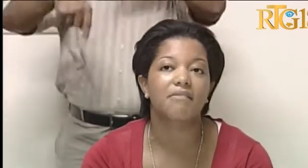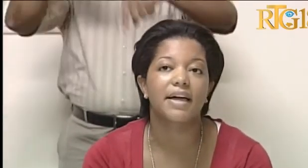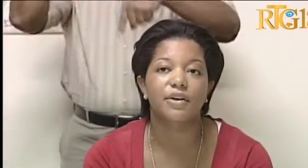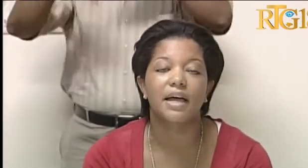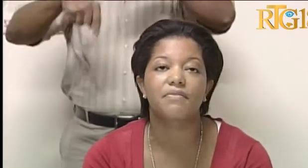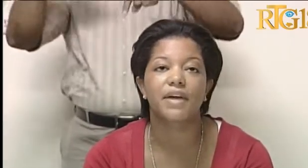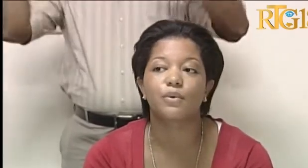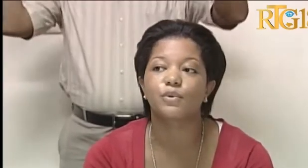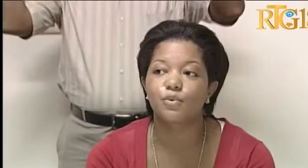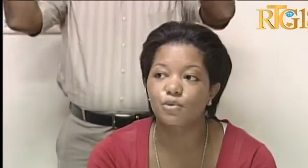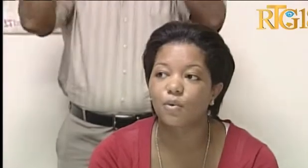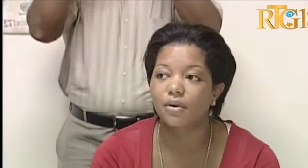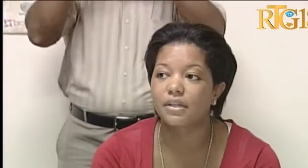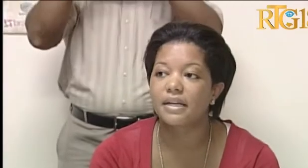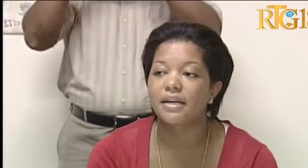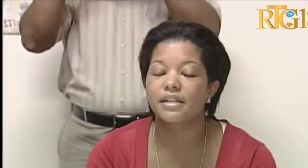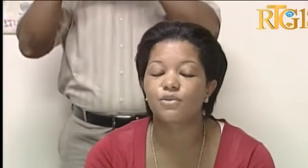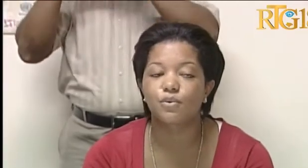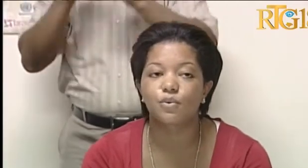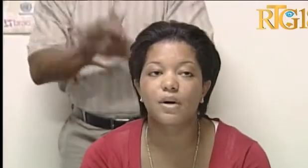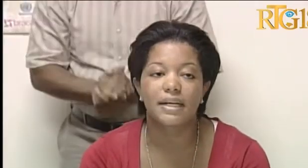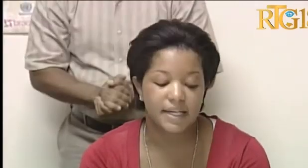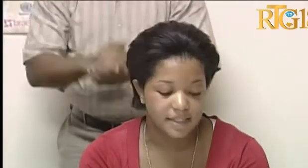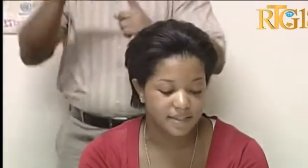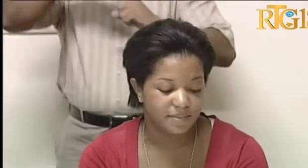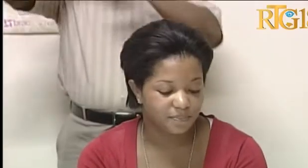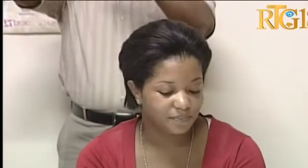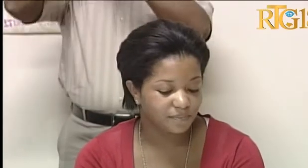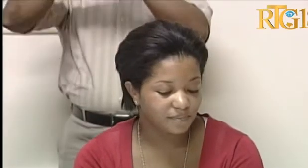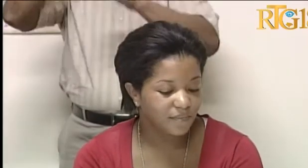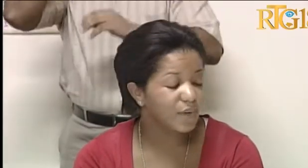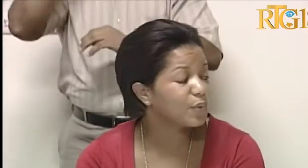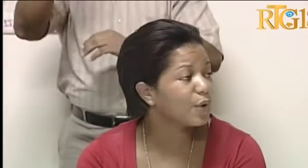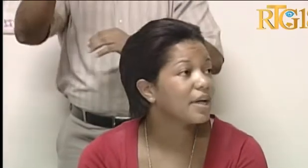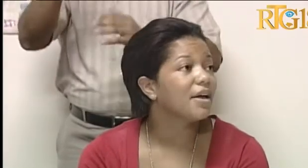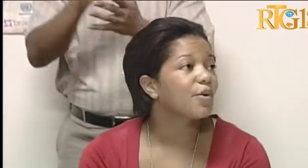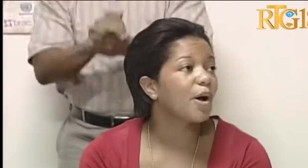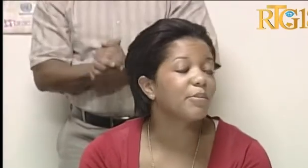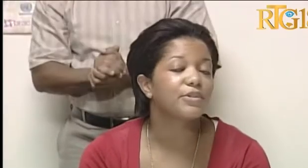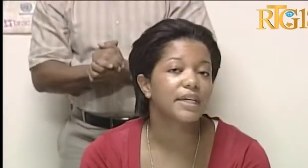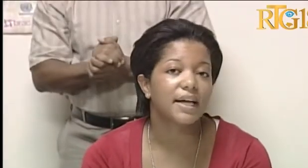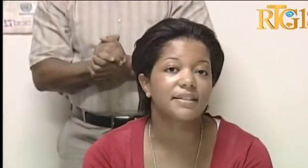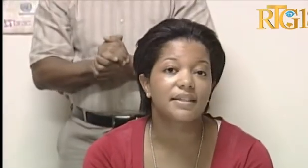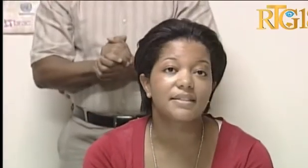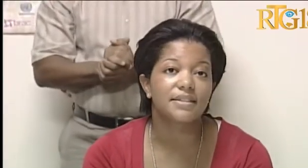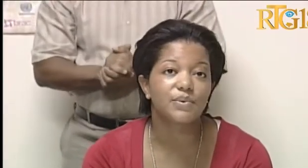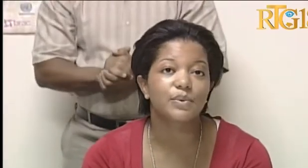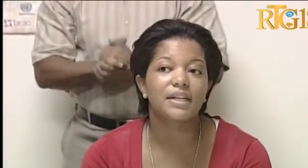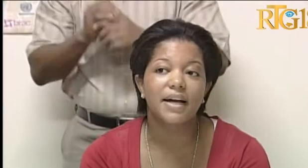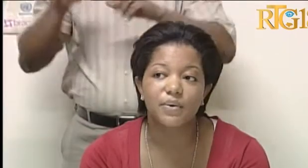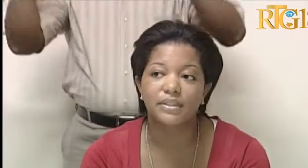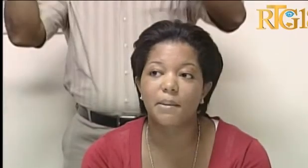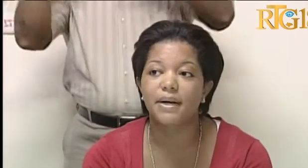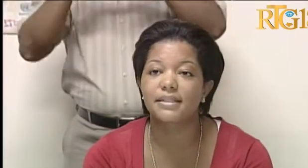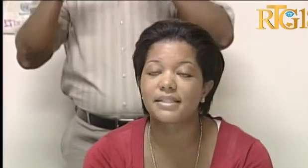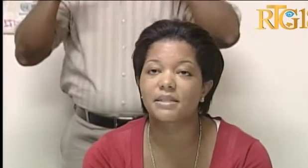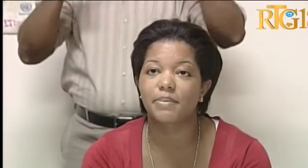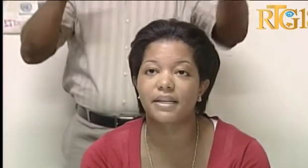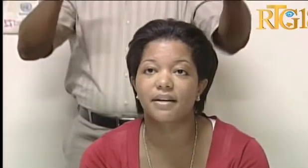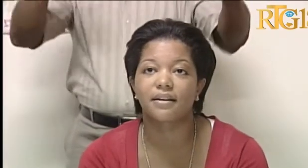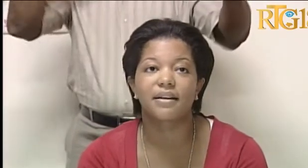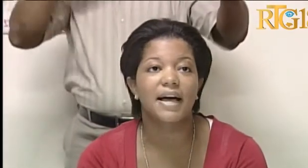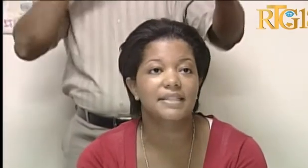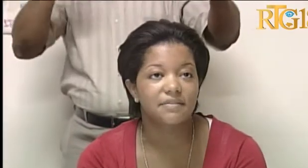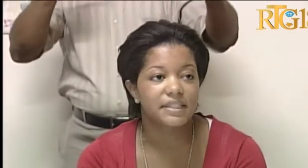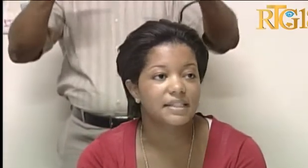dans le travail qu'on a fait autour du monde et surtout en Haïti. Donc comme monsieur Lazard dit, nous sommes très contents de